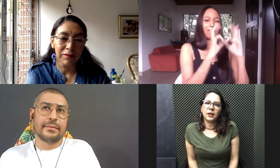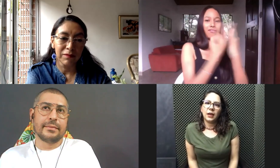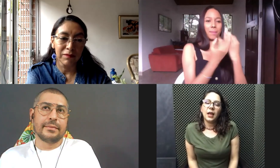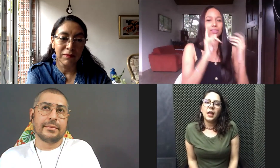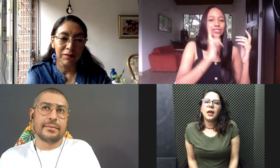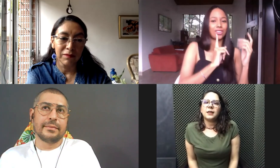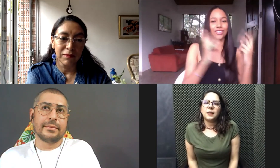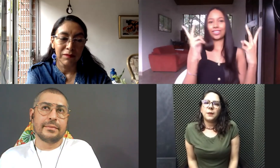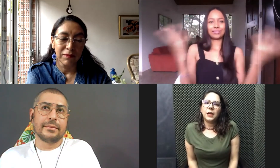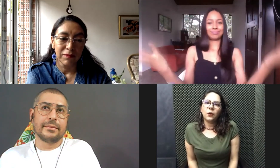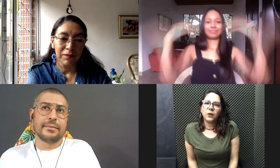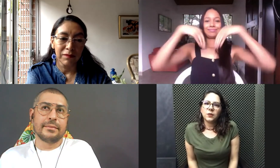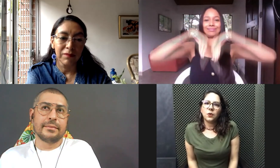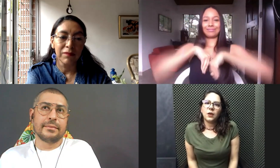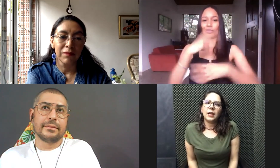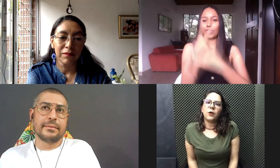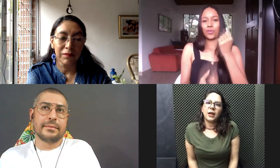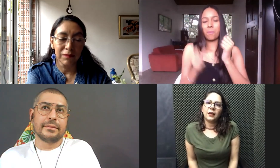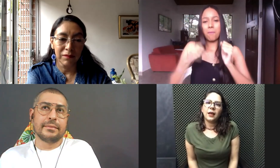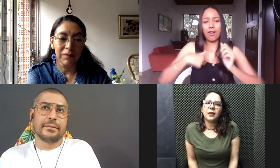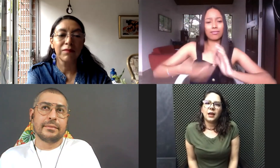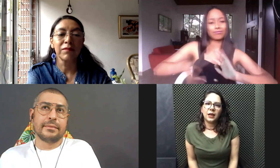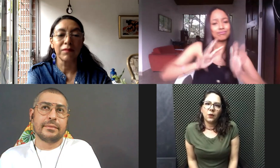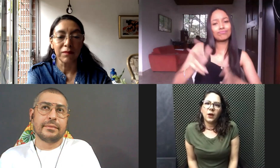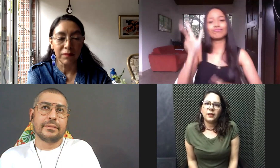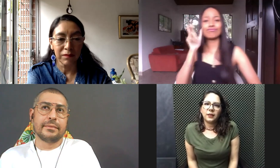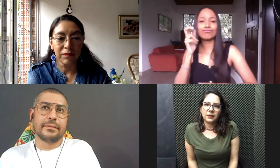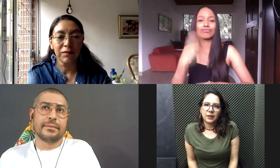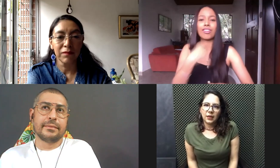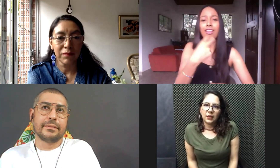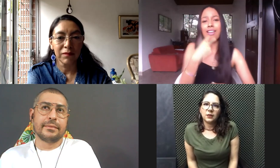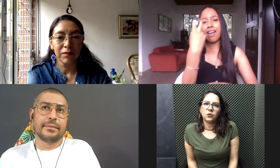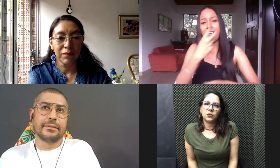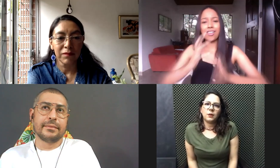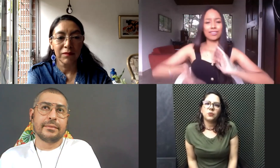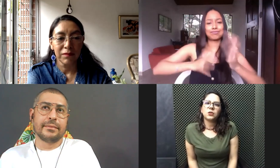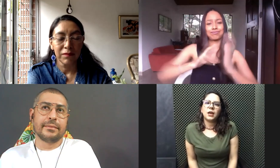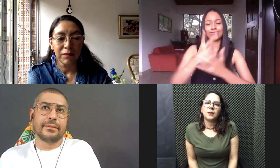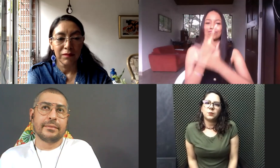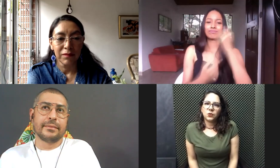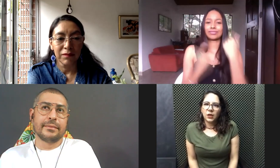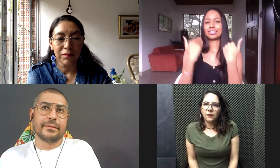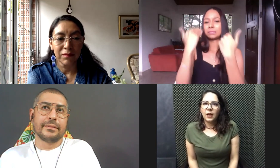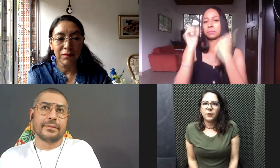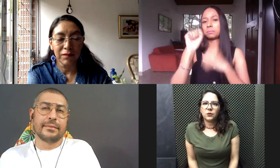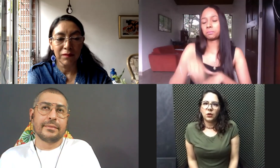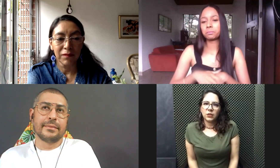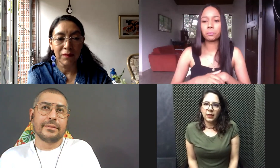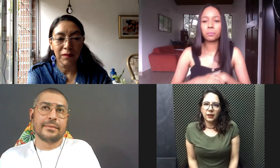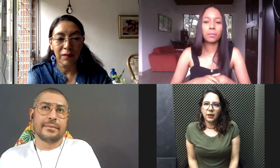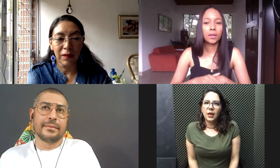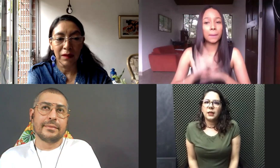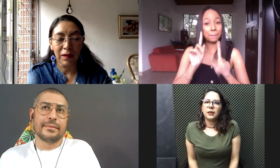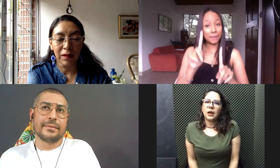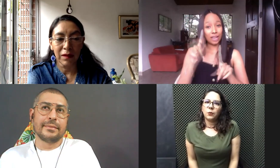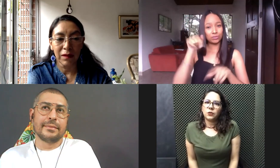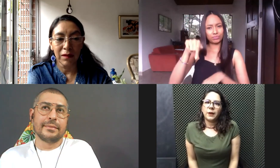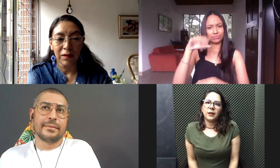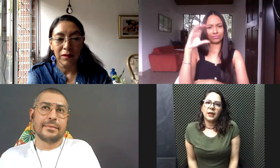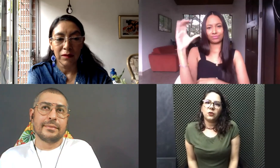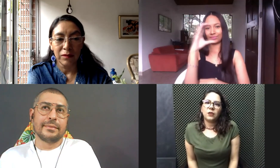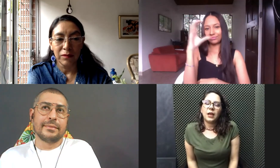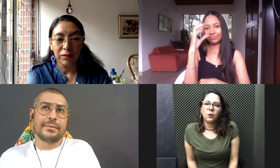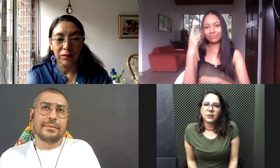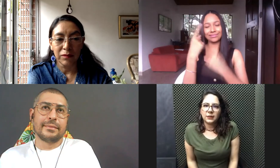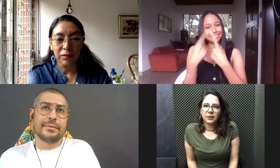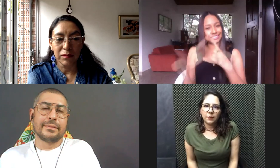de tener ese bilingüismo en la oralidad y en la lengua de señas. Entonces vemos que es posible a la persona oyente, digamos, aprender